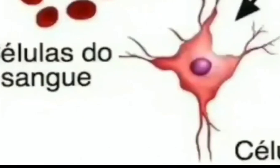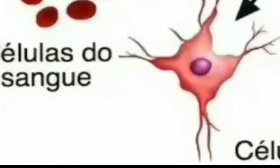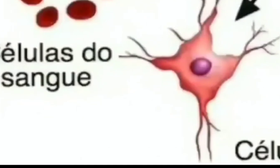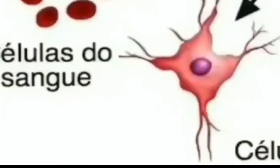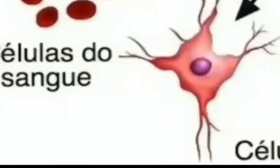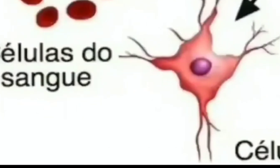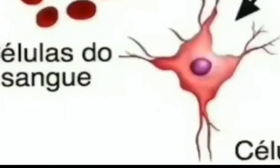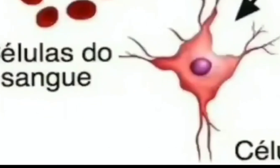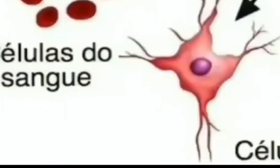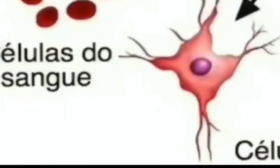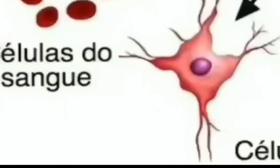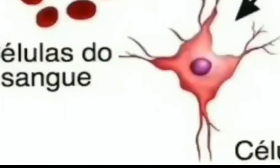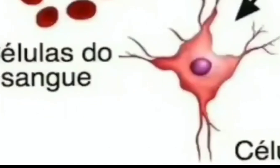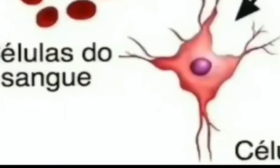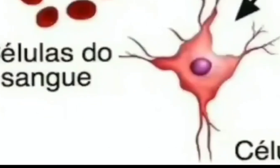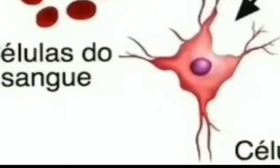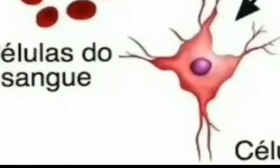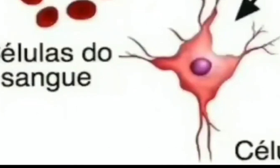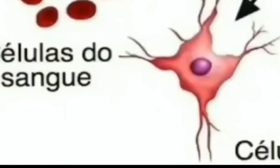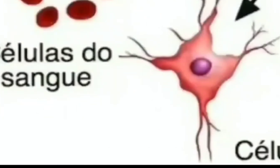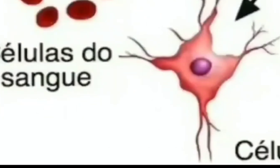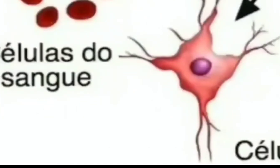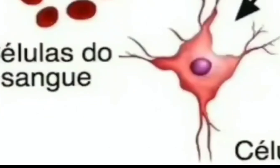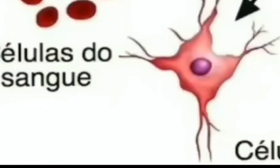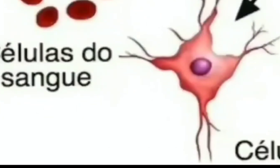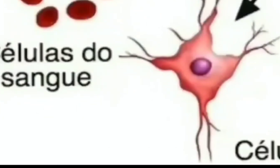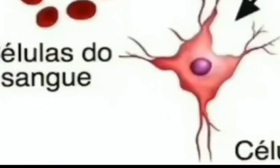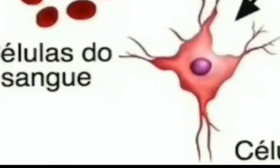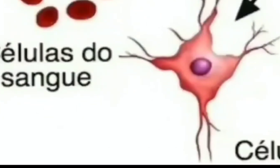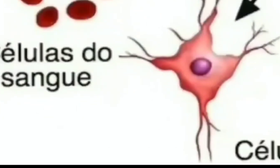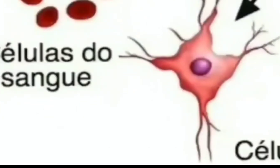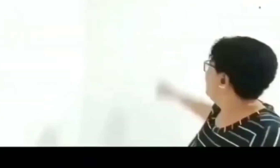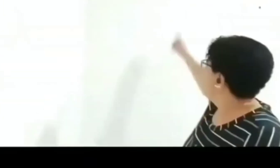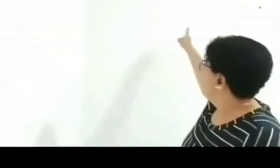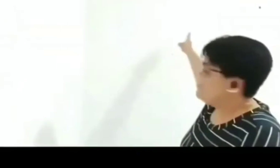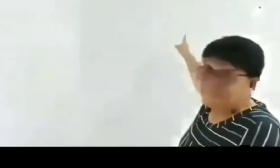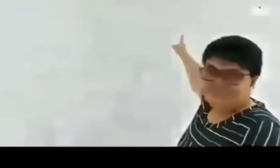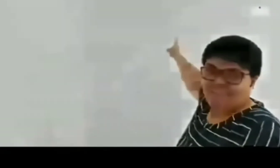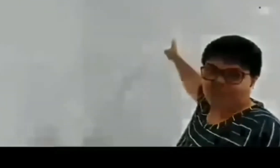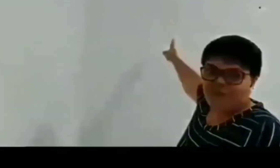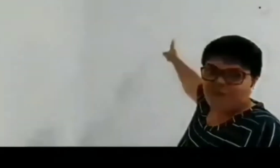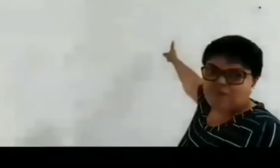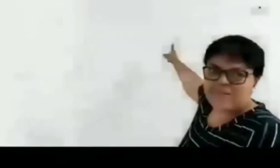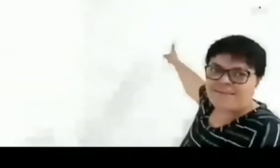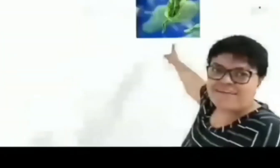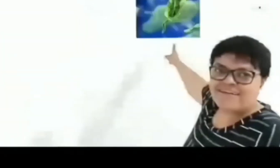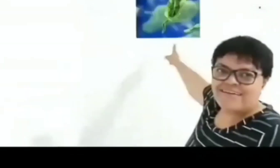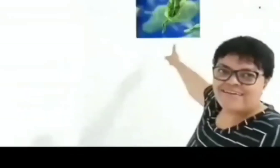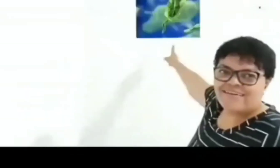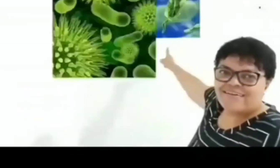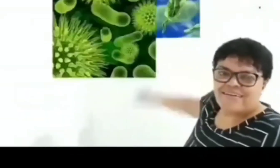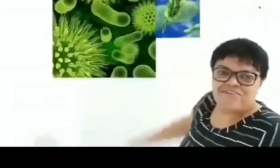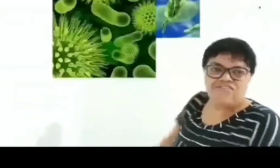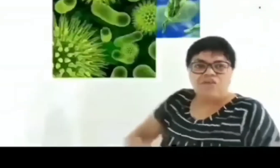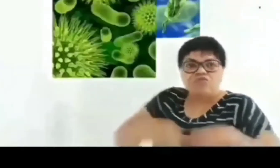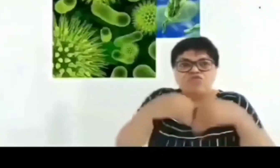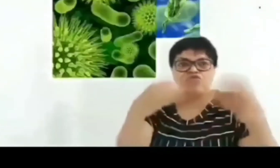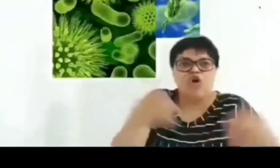ó. Você pode ter desse formato aqui, tá vendo? E desse formato aqui, ó. E de